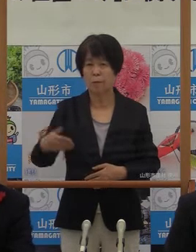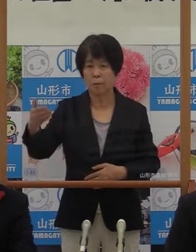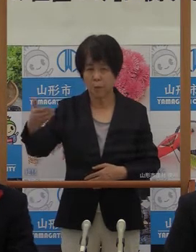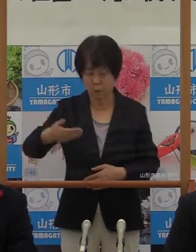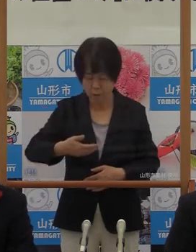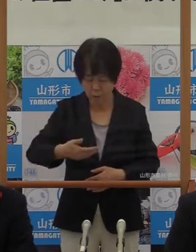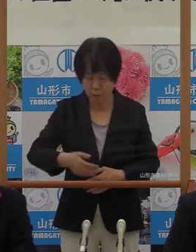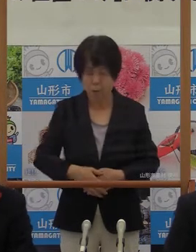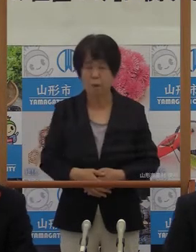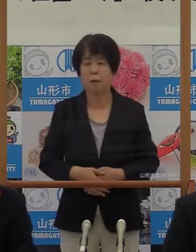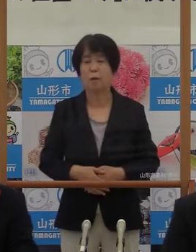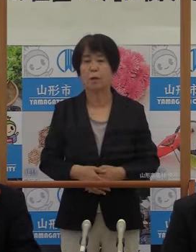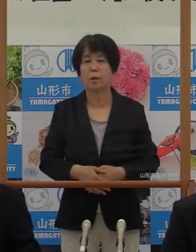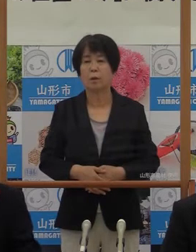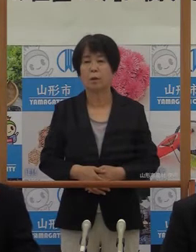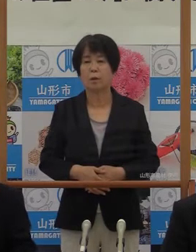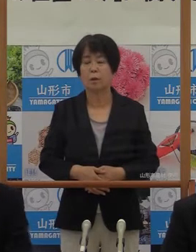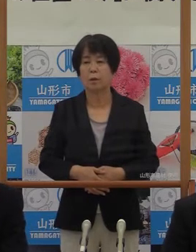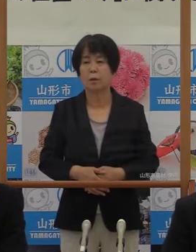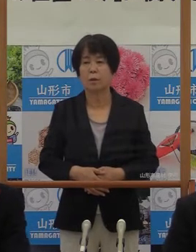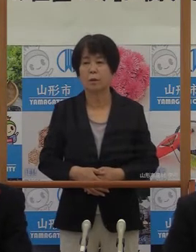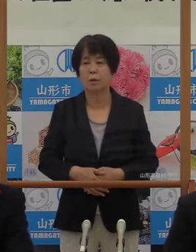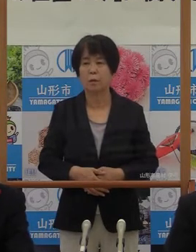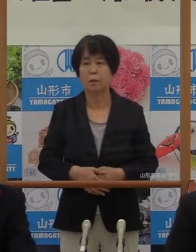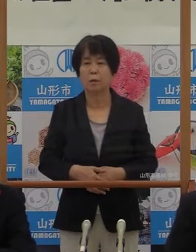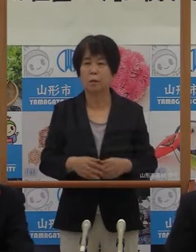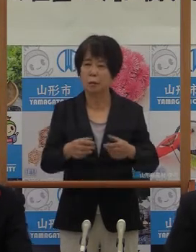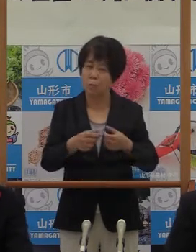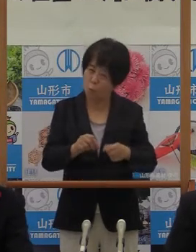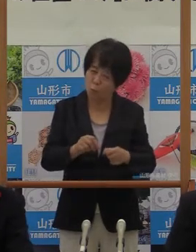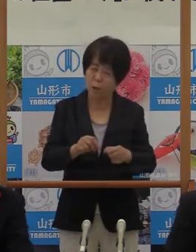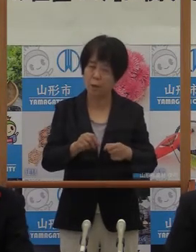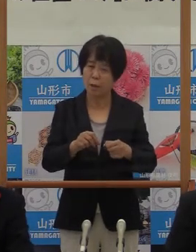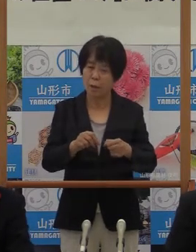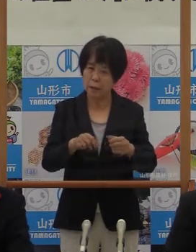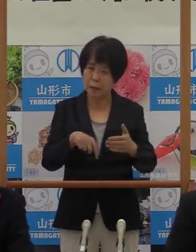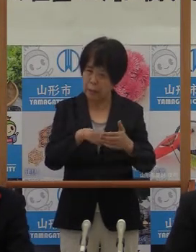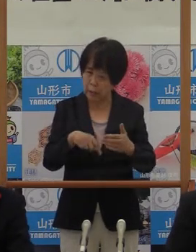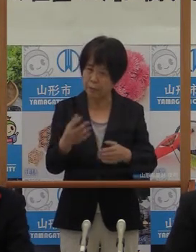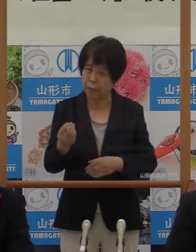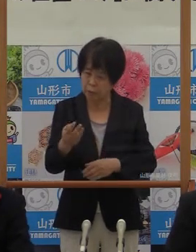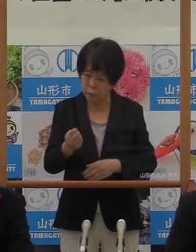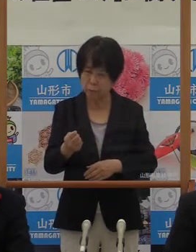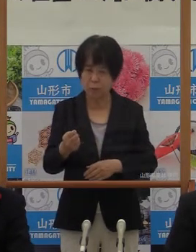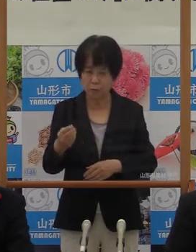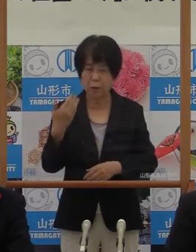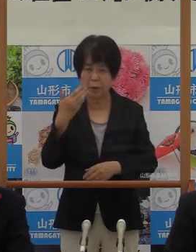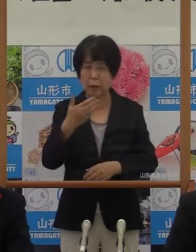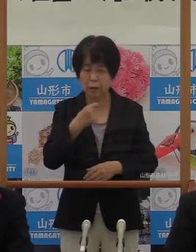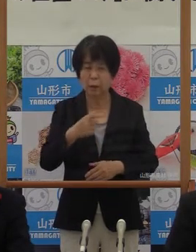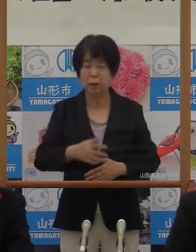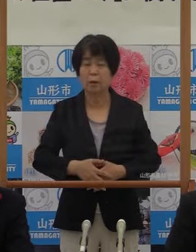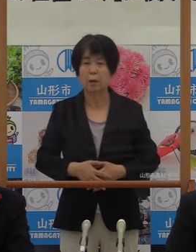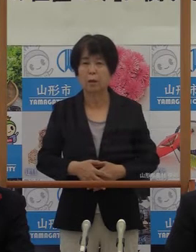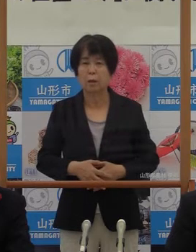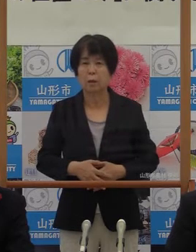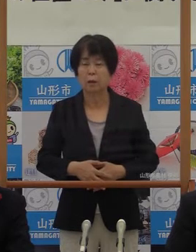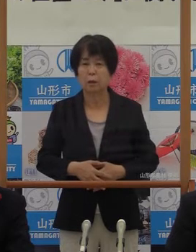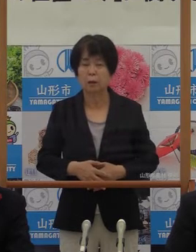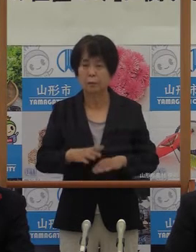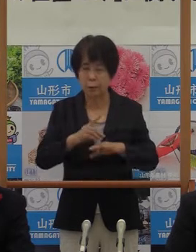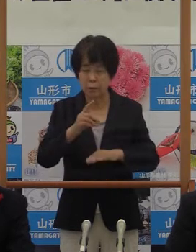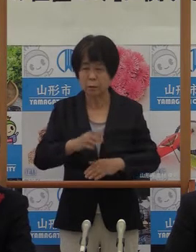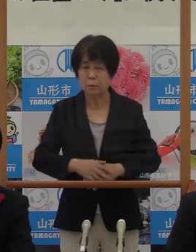毎日新聞の近藤です。細かい点が中心になりますが、いくつか伺います。ま